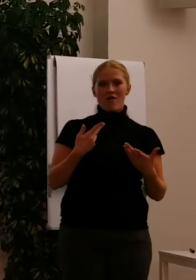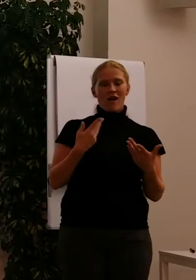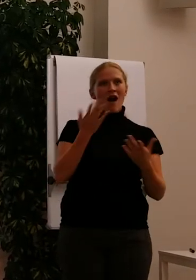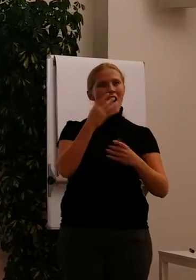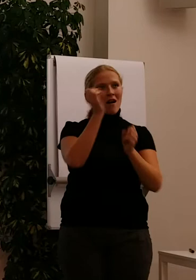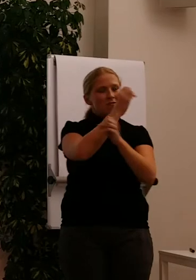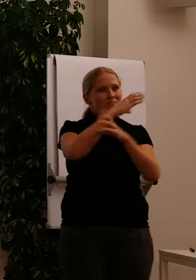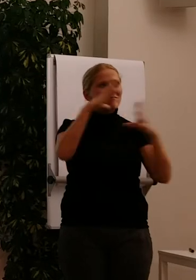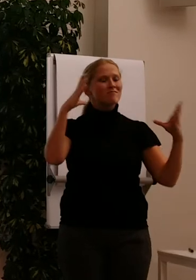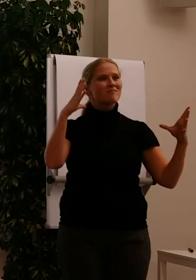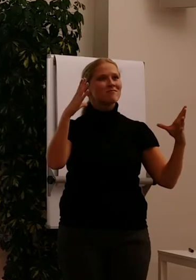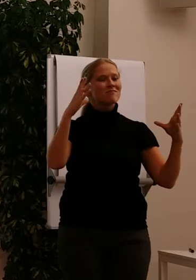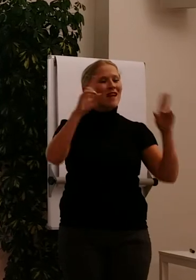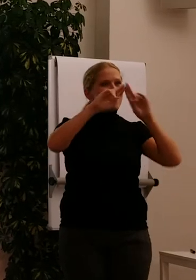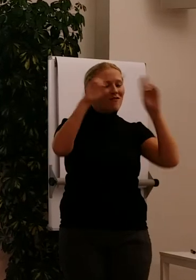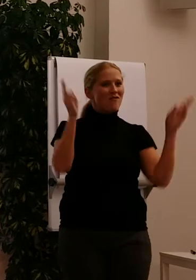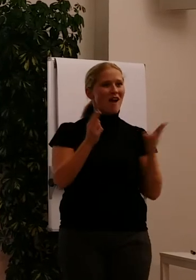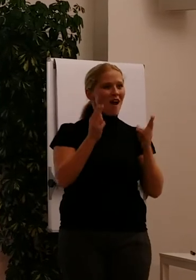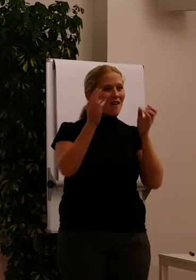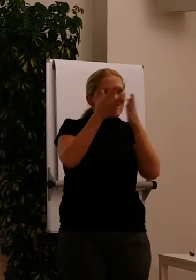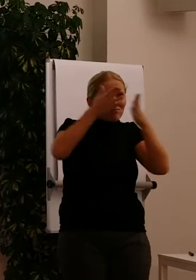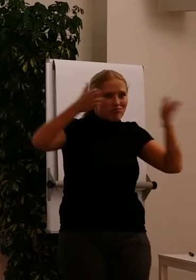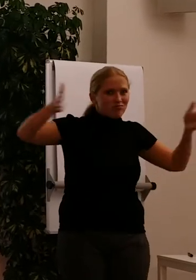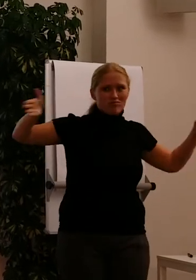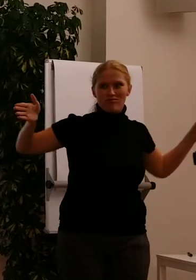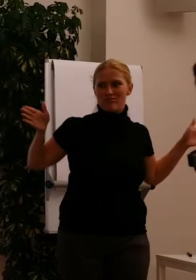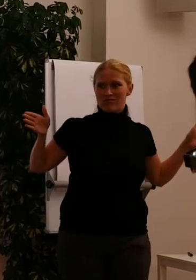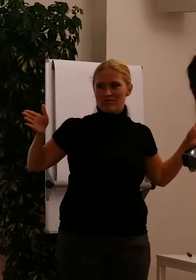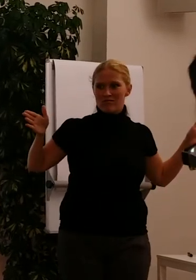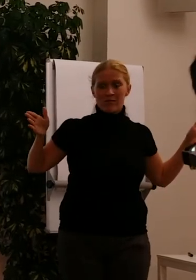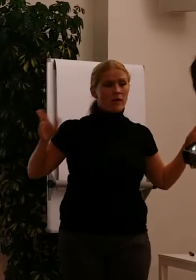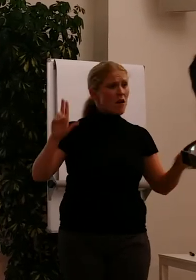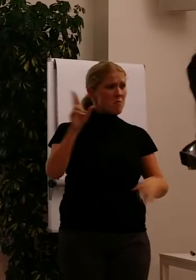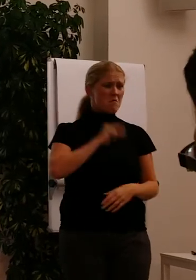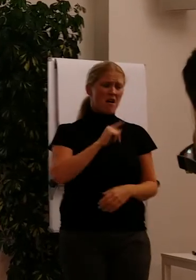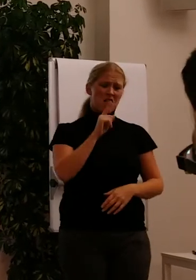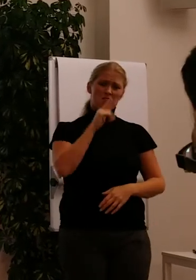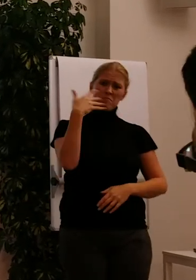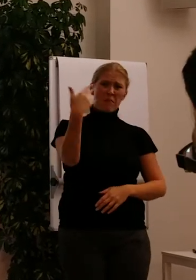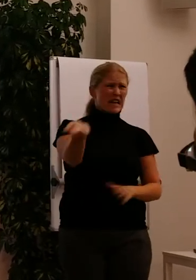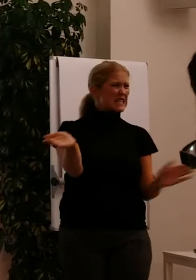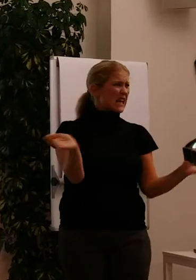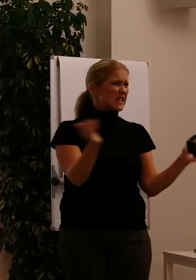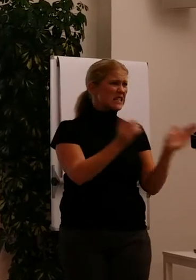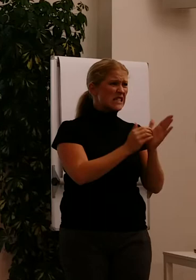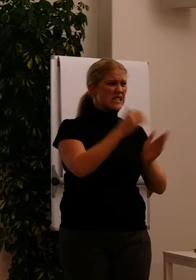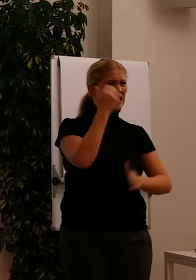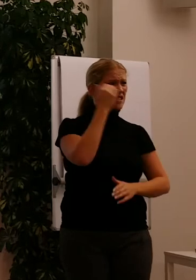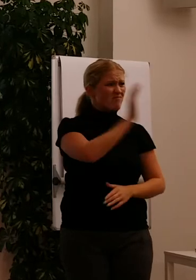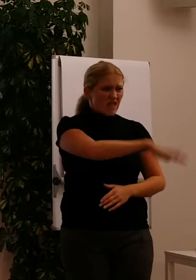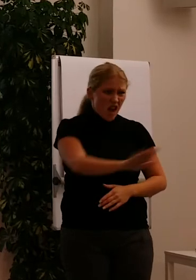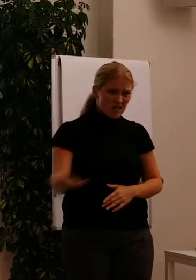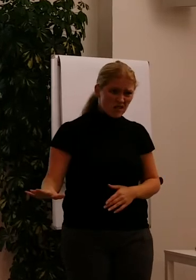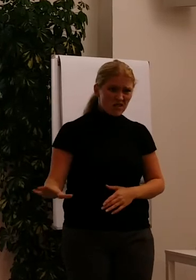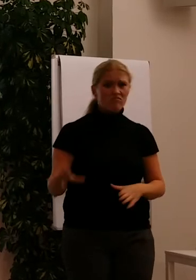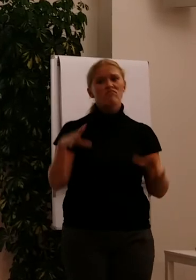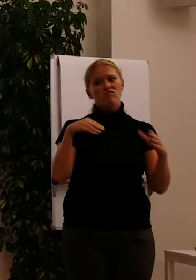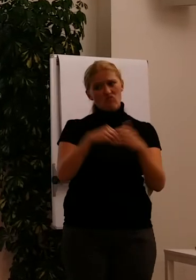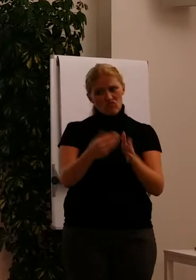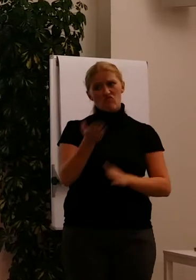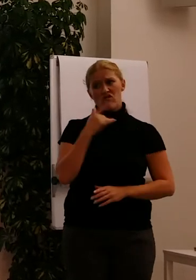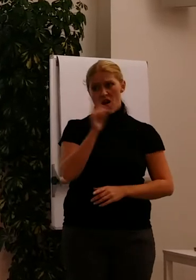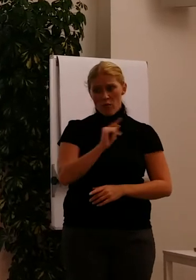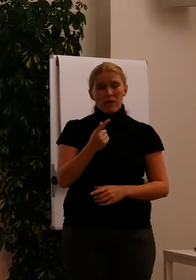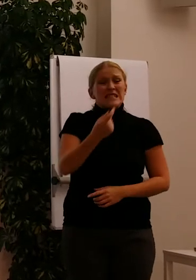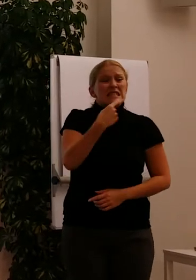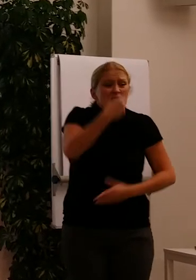svět, který okolo nich je. Je tady 50 tisíc dětí v České republice, je 50 tisíc dětí, kteří chtějí